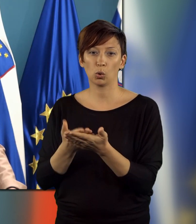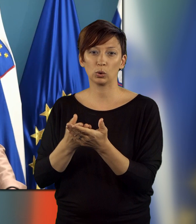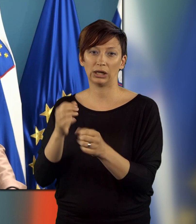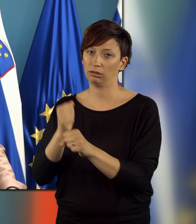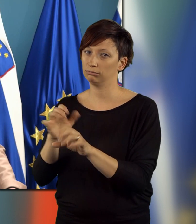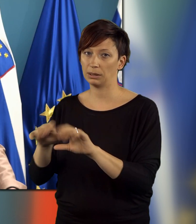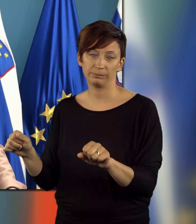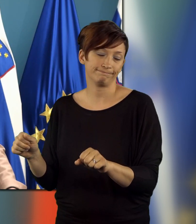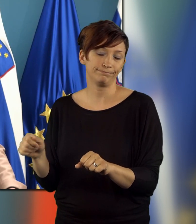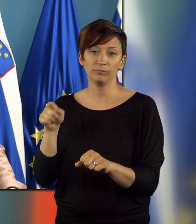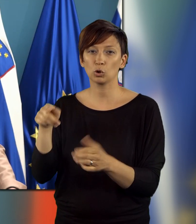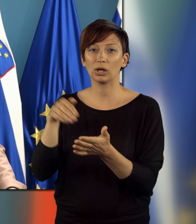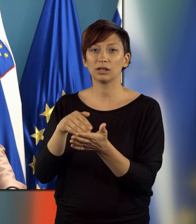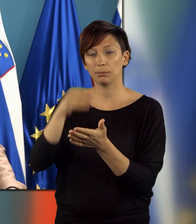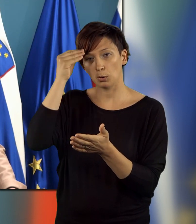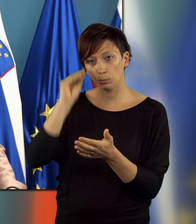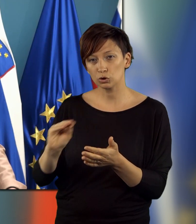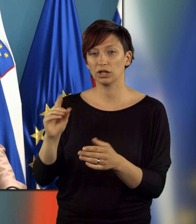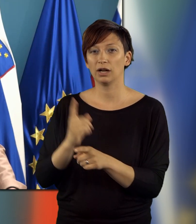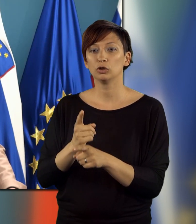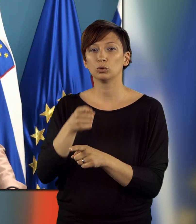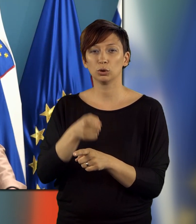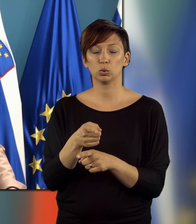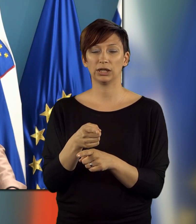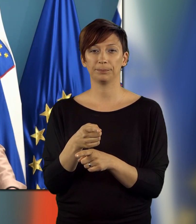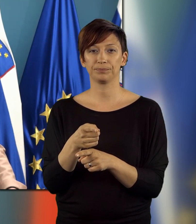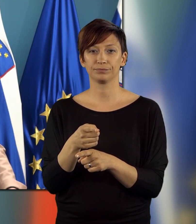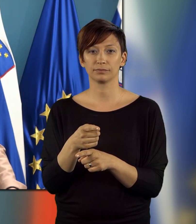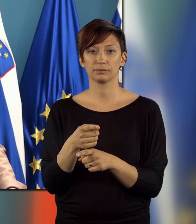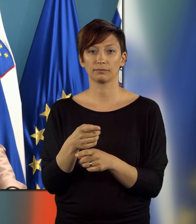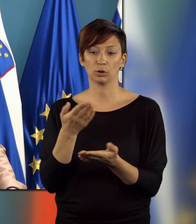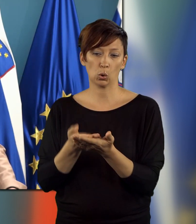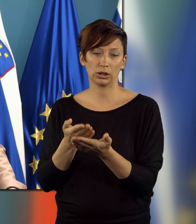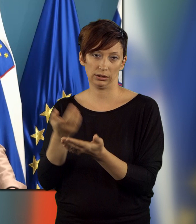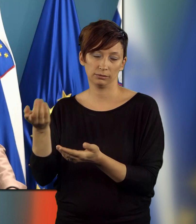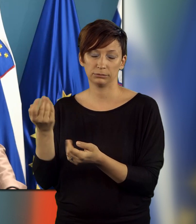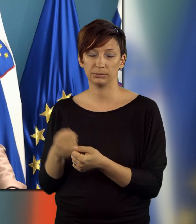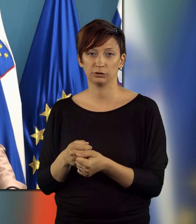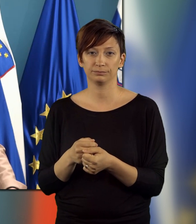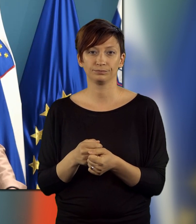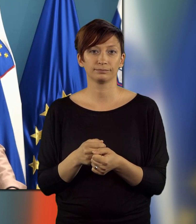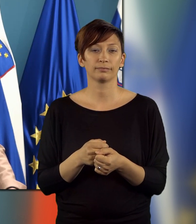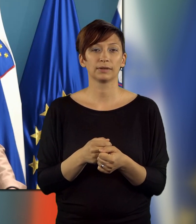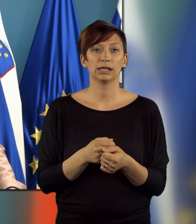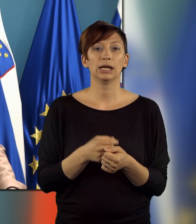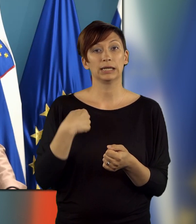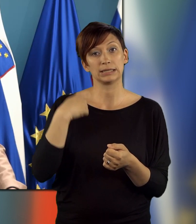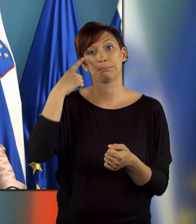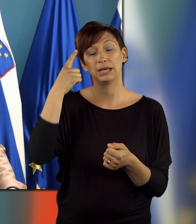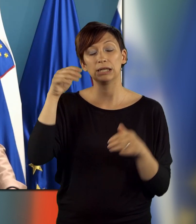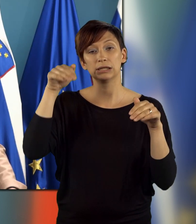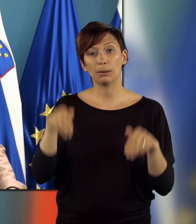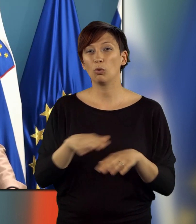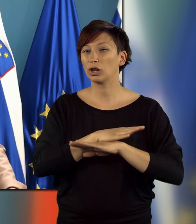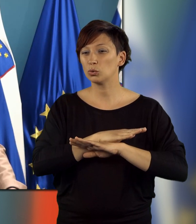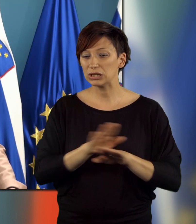konkretne posle in to je treba upoštevati tudi v tem konkretnem primeru. Menim pa, da morajo